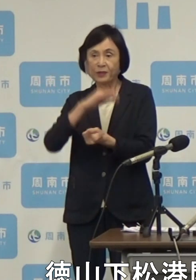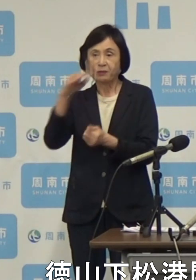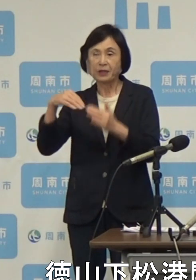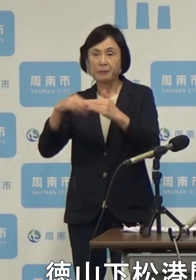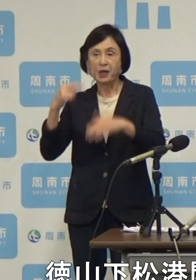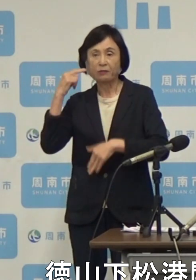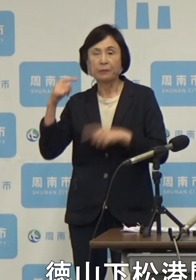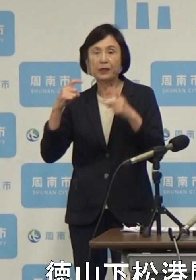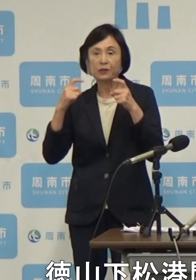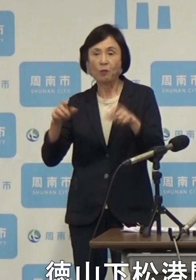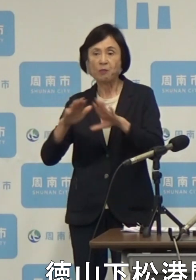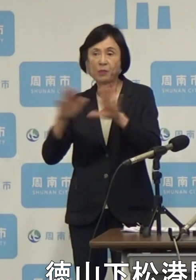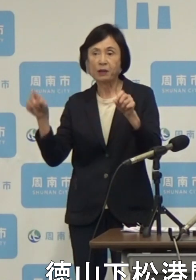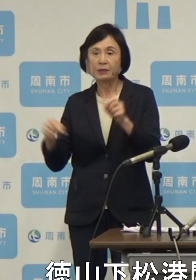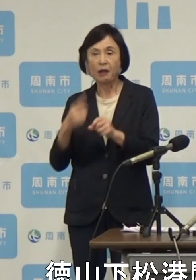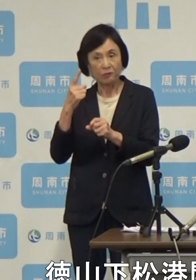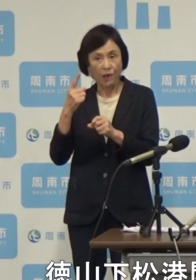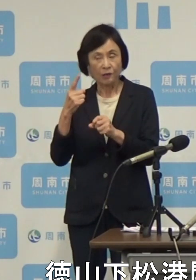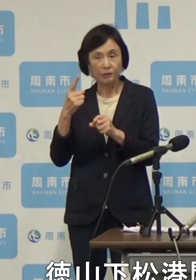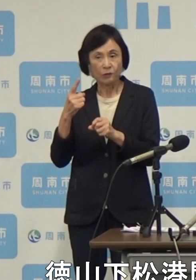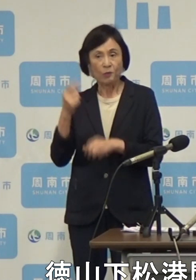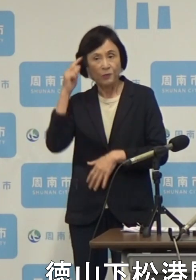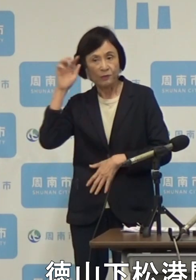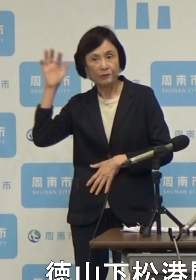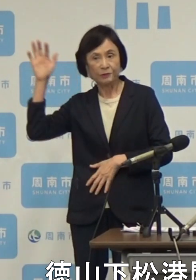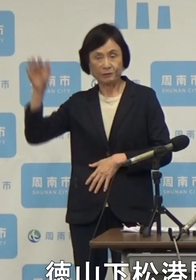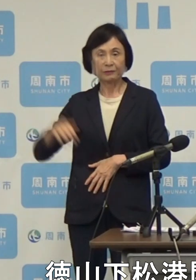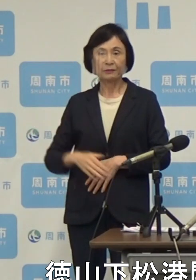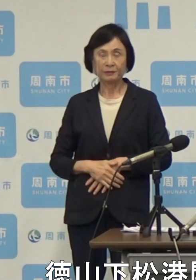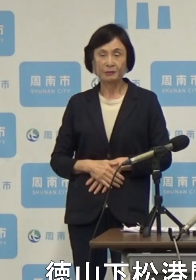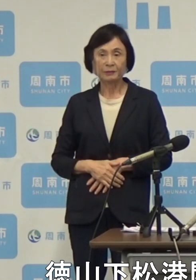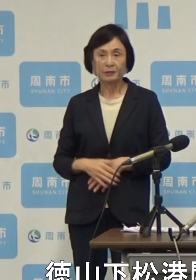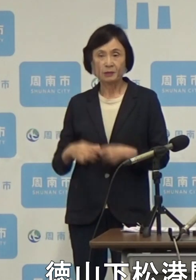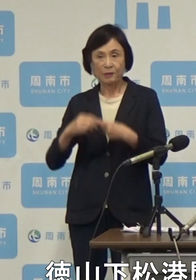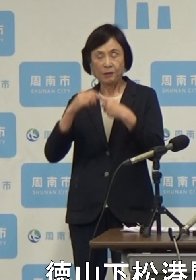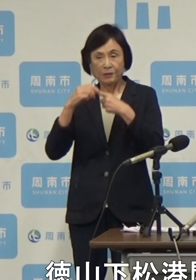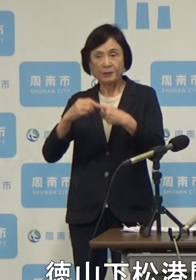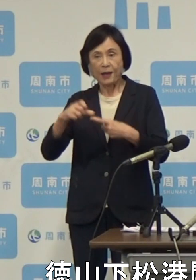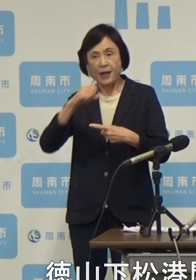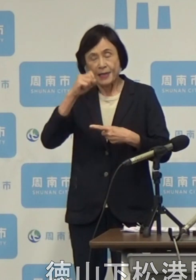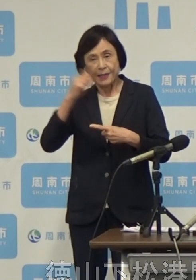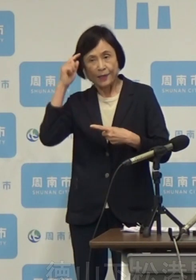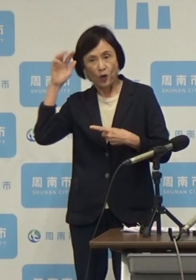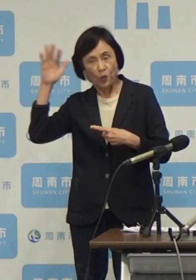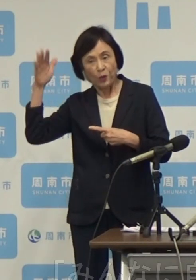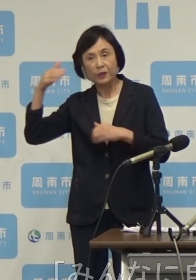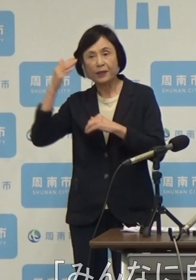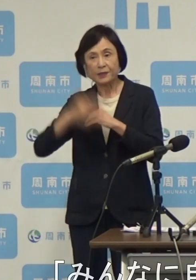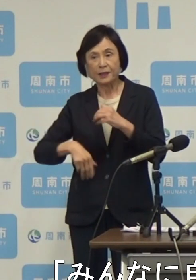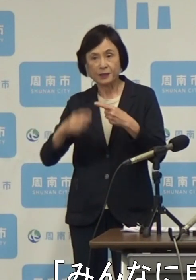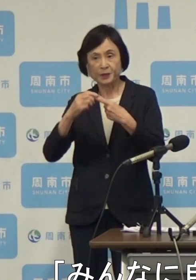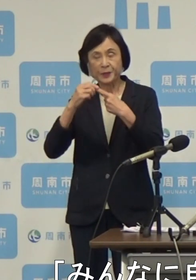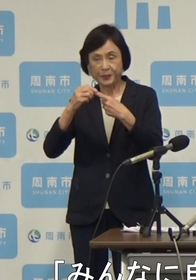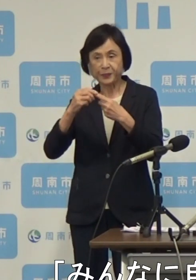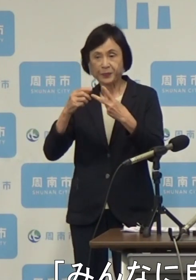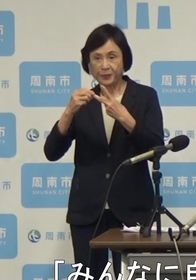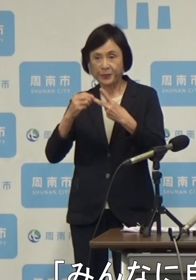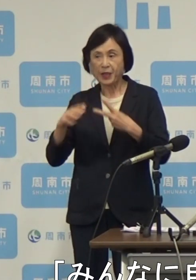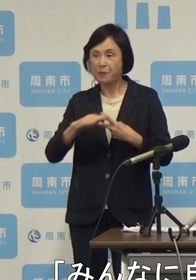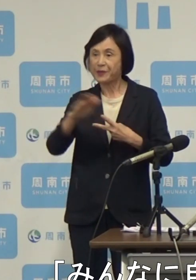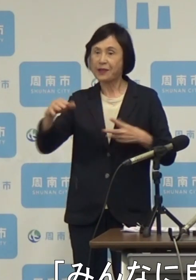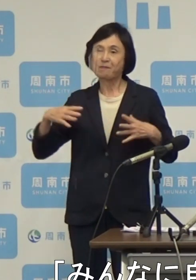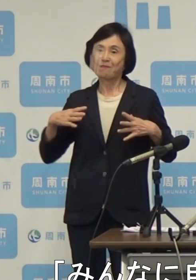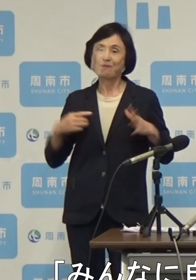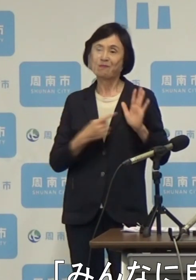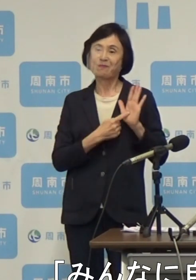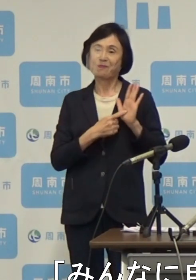校開校100周年を振り返り、とっておきの思い出写真部門、みんなに自慢した